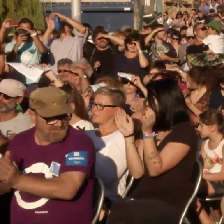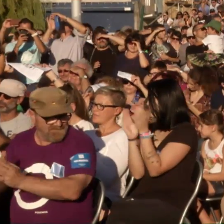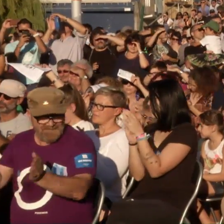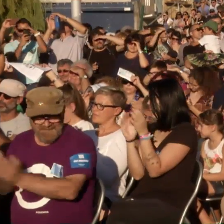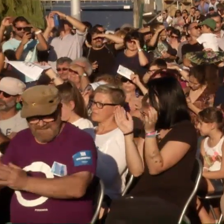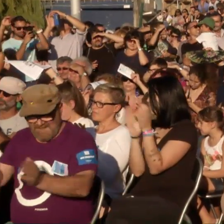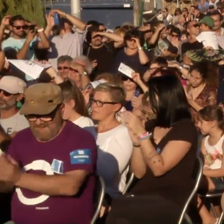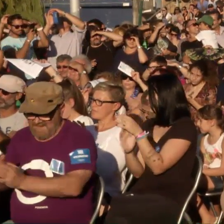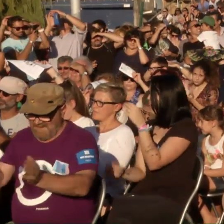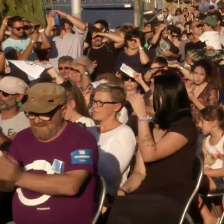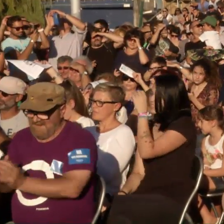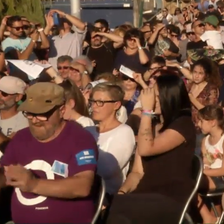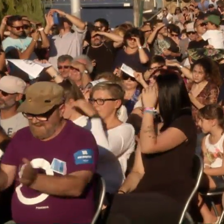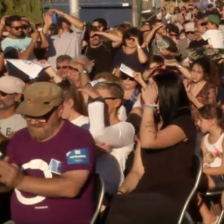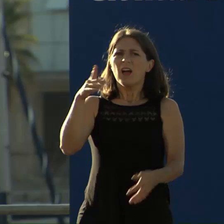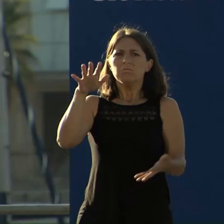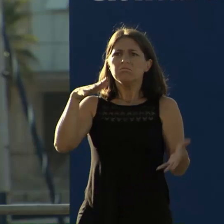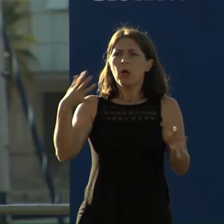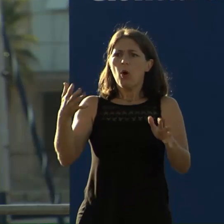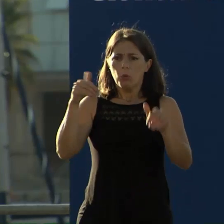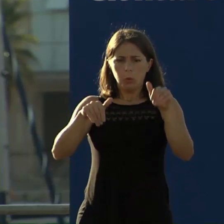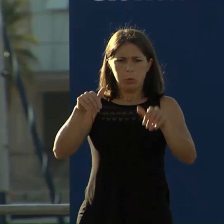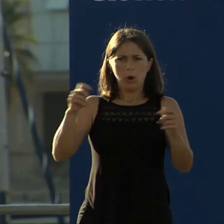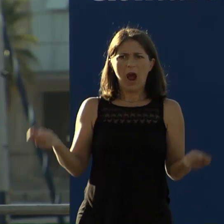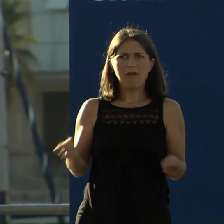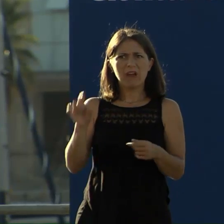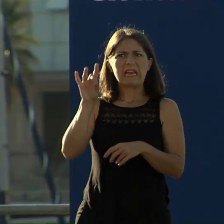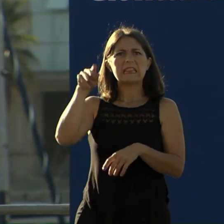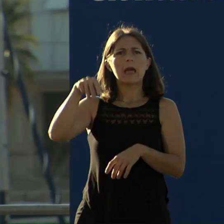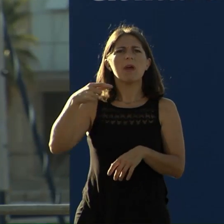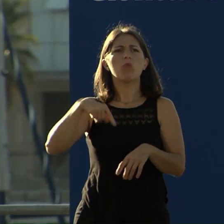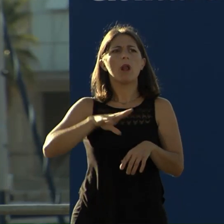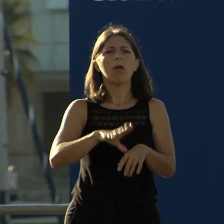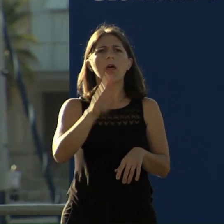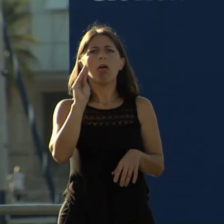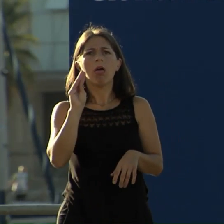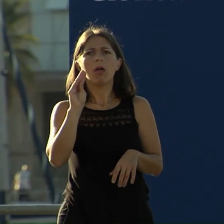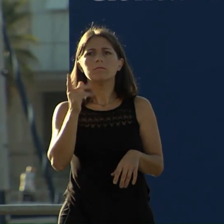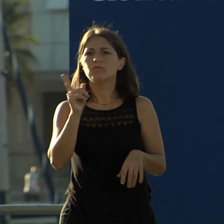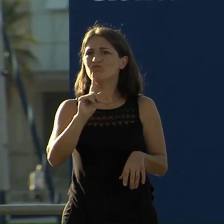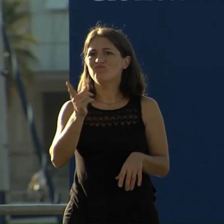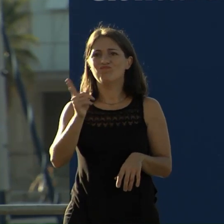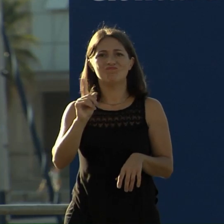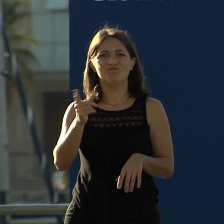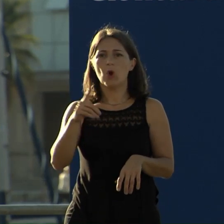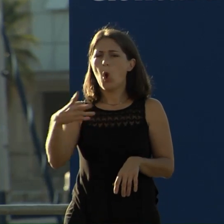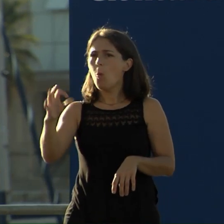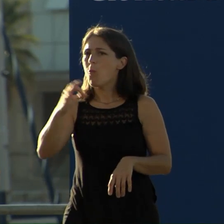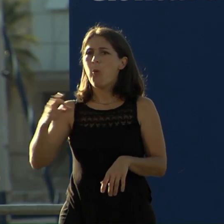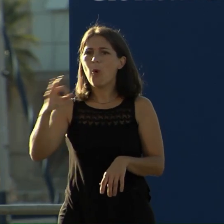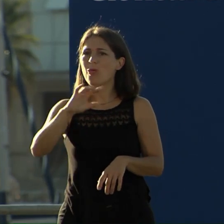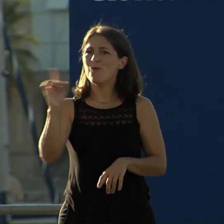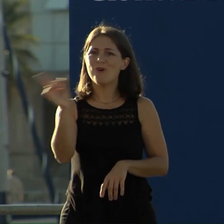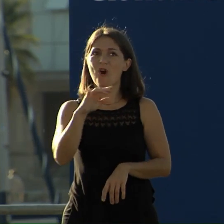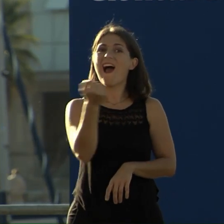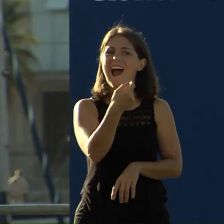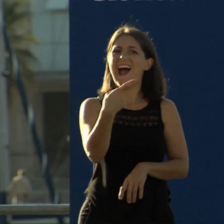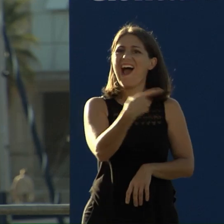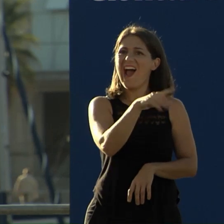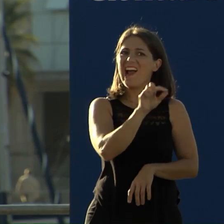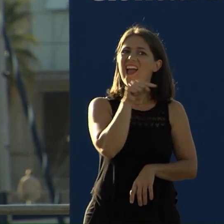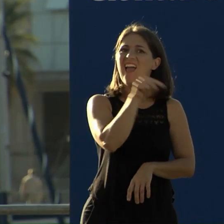La primera traducción electoral del 15M no fue Podemos, fue AGE. Y no fue AGE porque